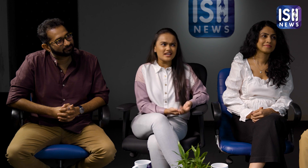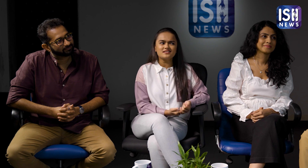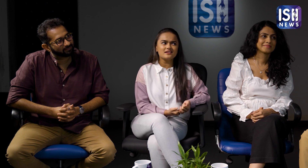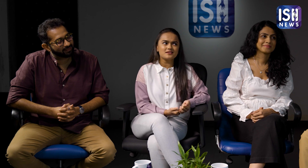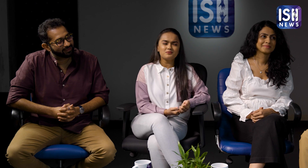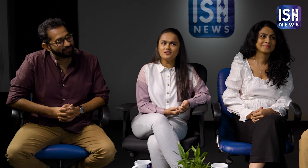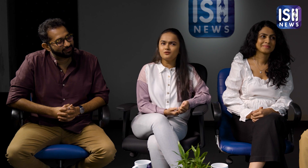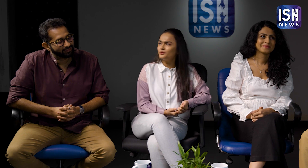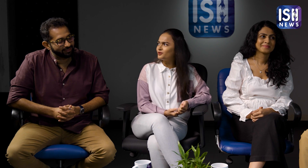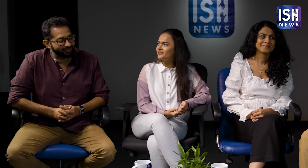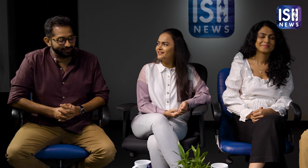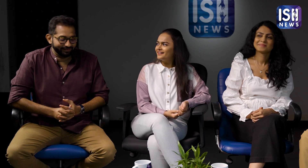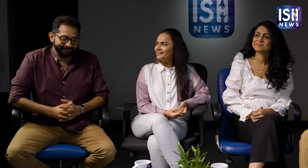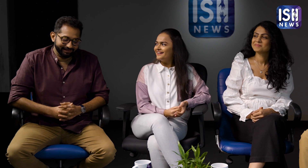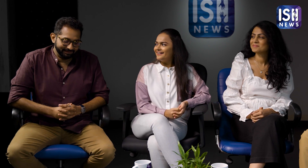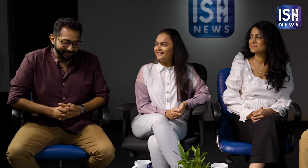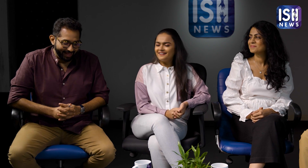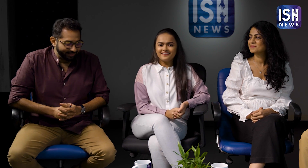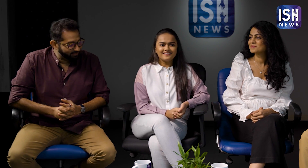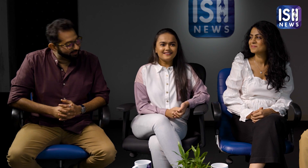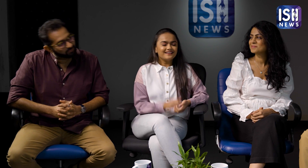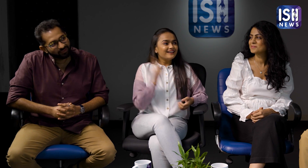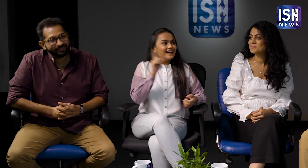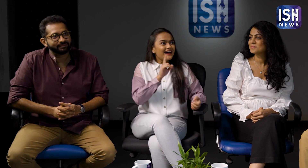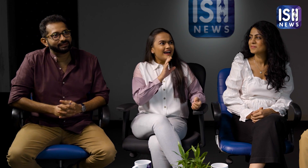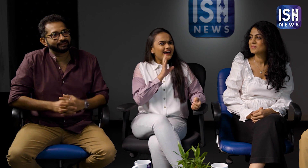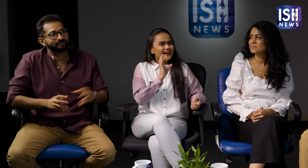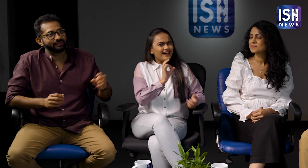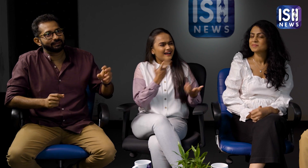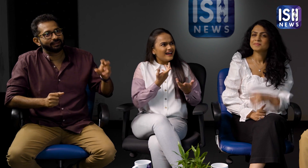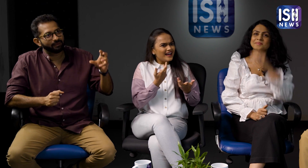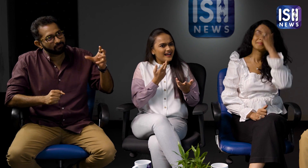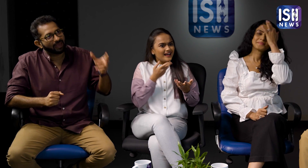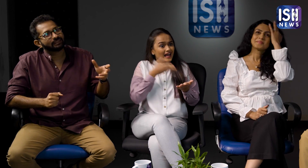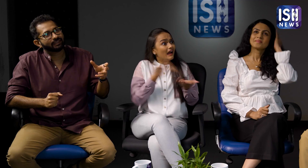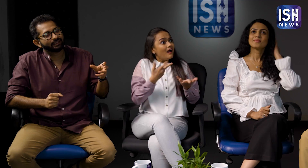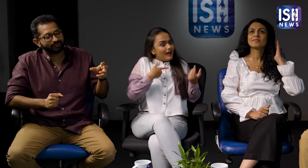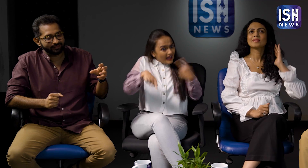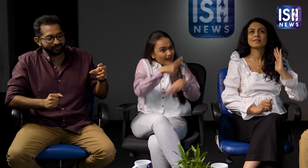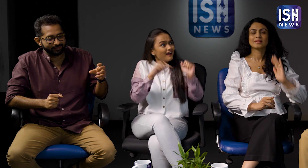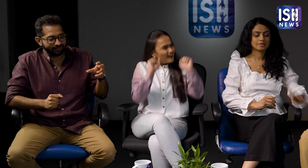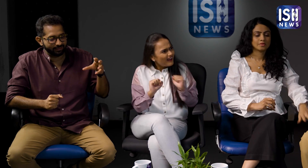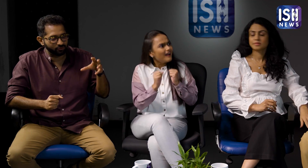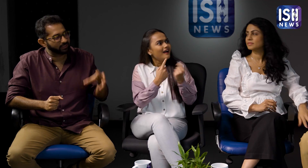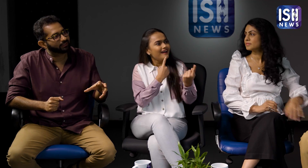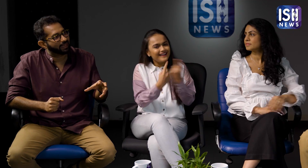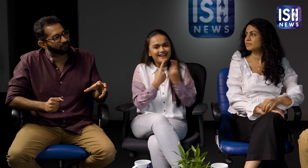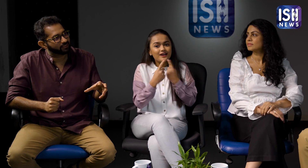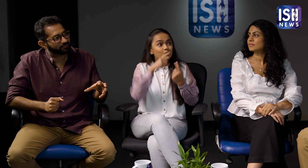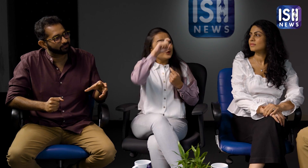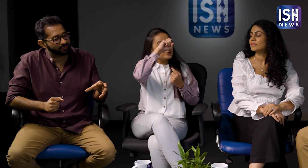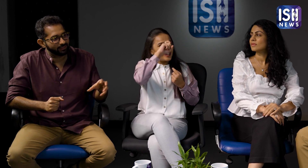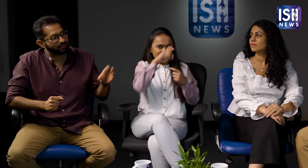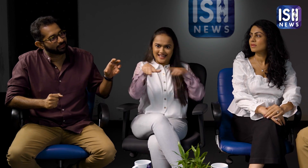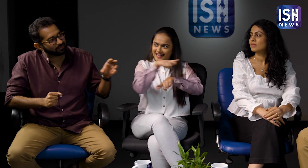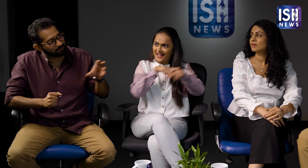इतना इजीली कैसे एक्सेप्ट किया उन्होंने? एक्चुअली वही हम बात कर रहे थे कि गुजराती